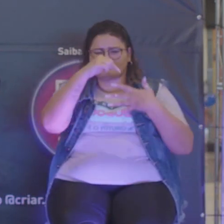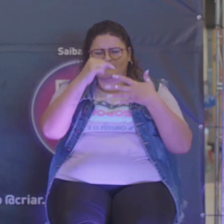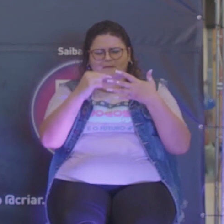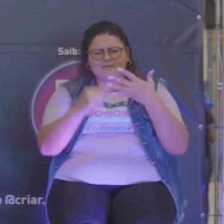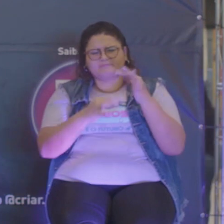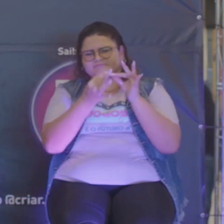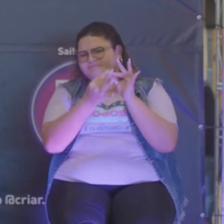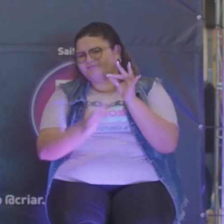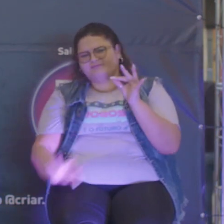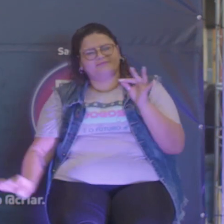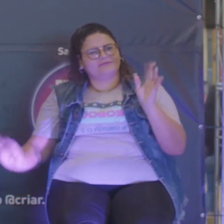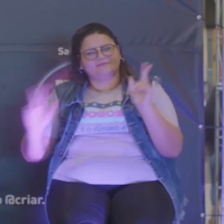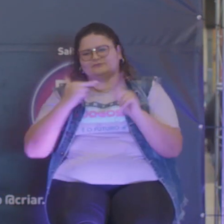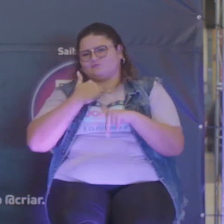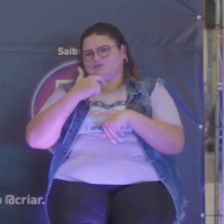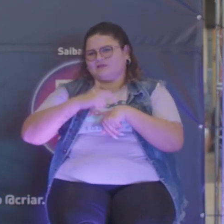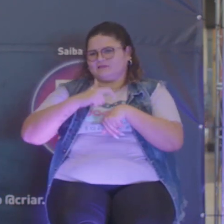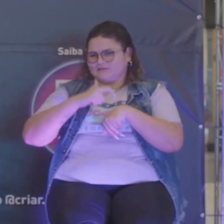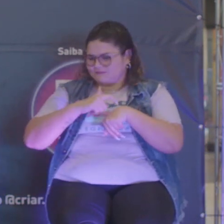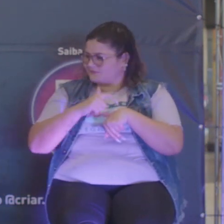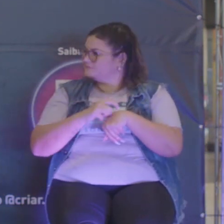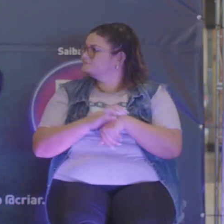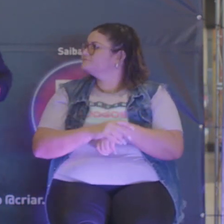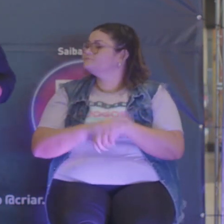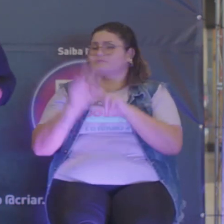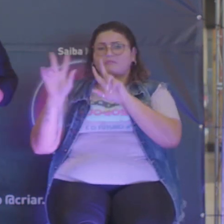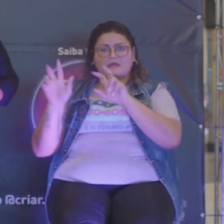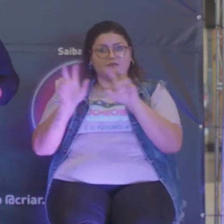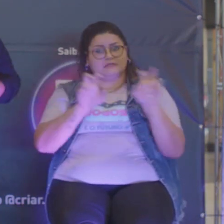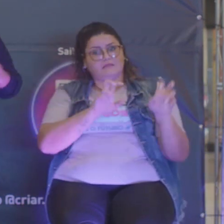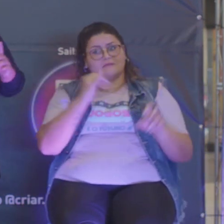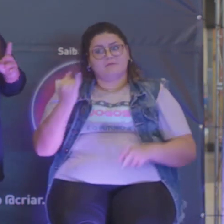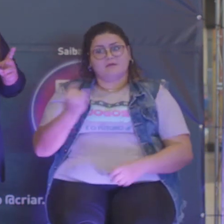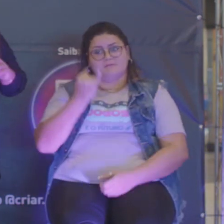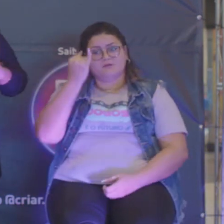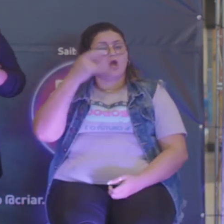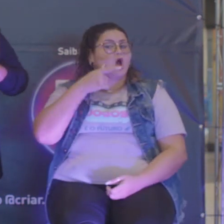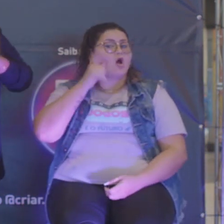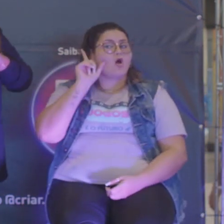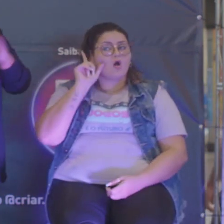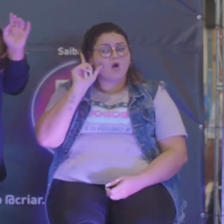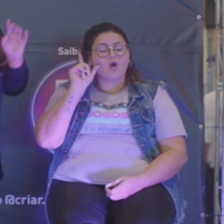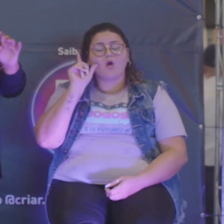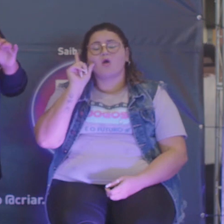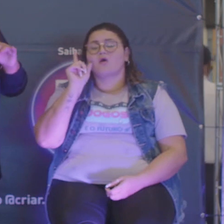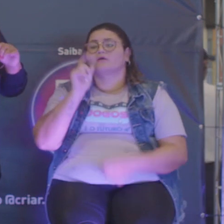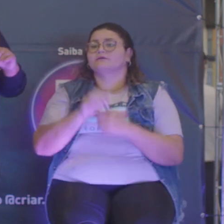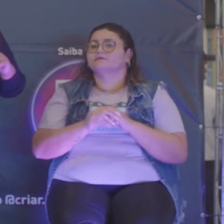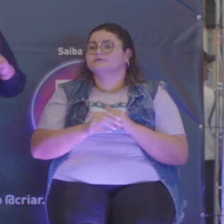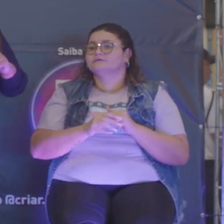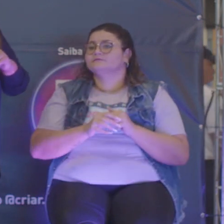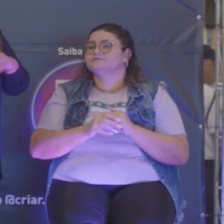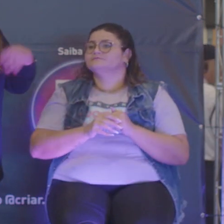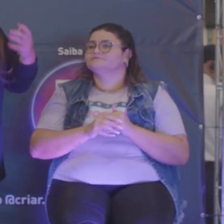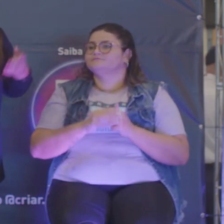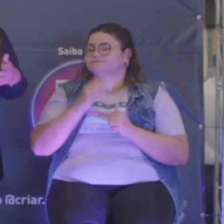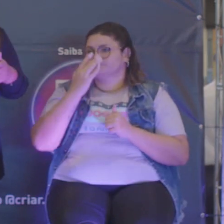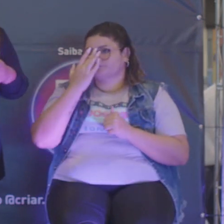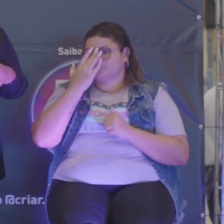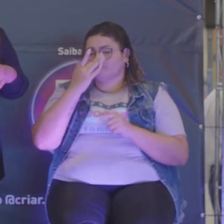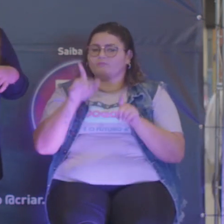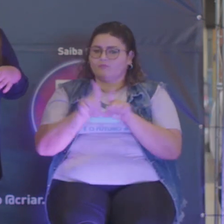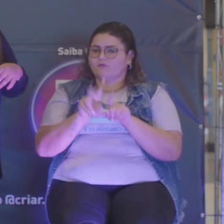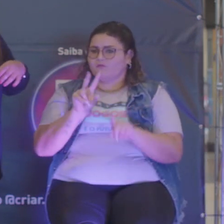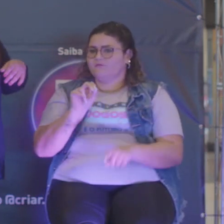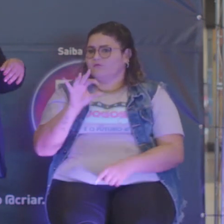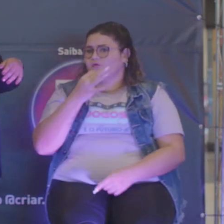gente vai ficar a tarde inteira, né, Thaís? É verdade, Mari. São temas super importantes. E ontem, essa seara que você entrou agora, eu vou até comentar